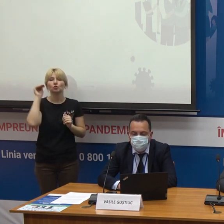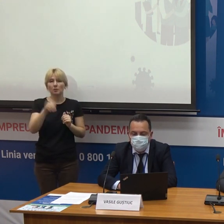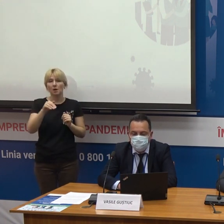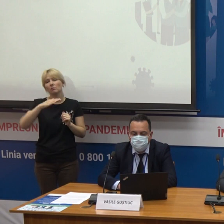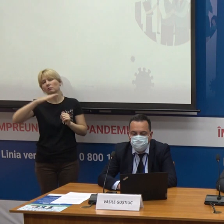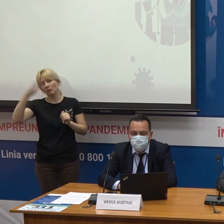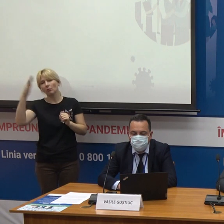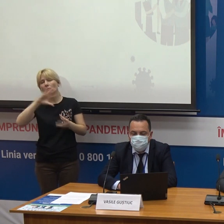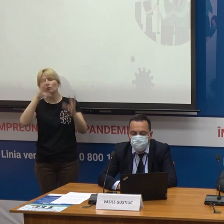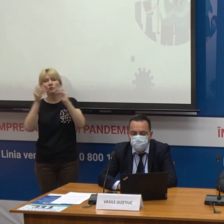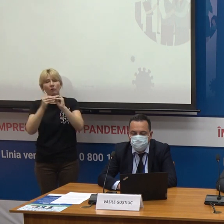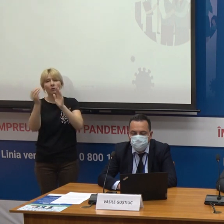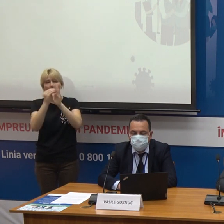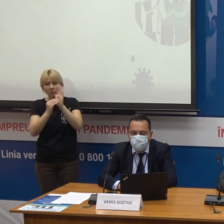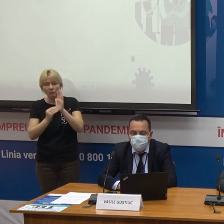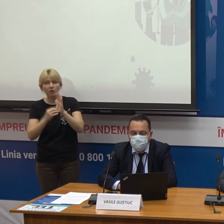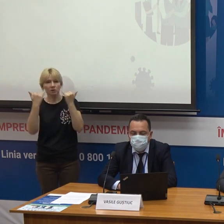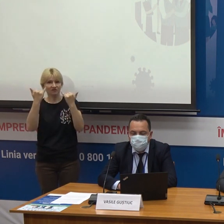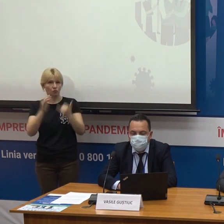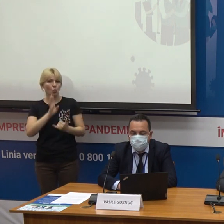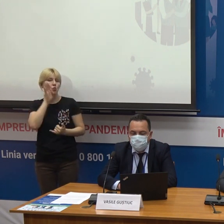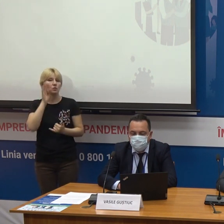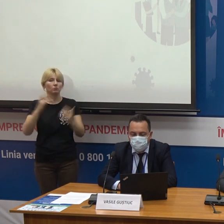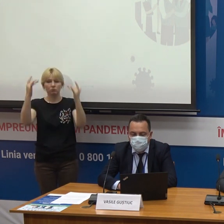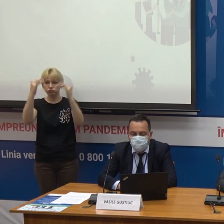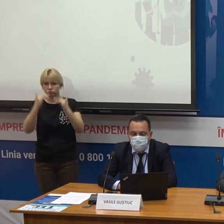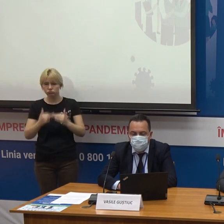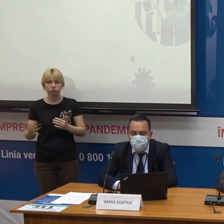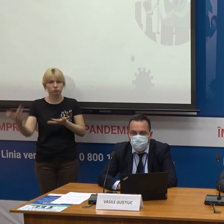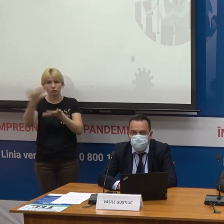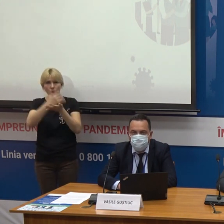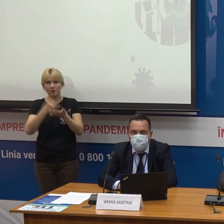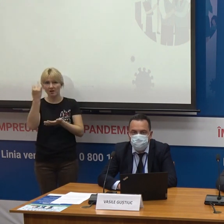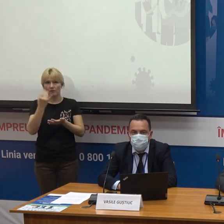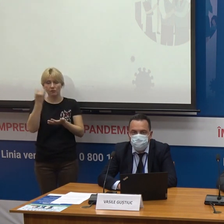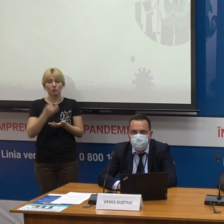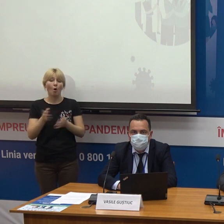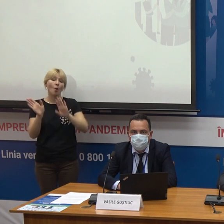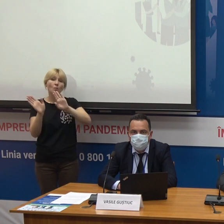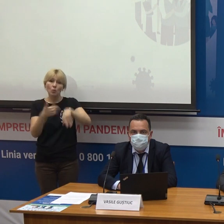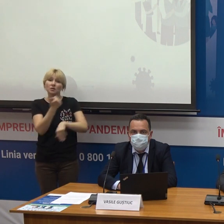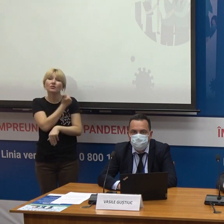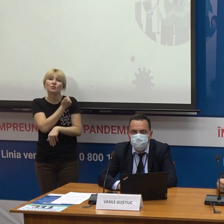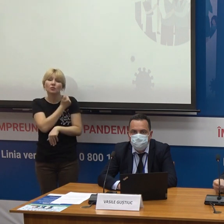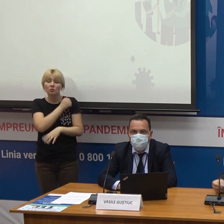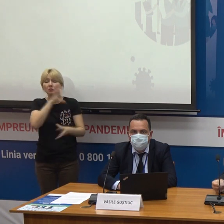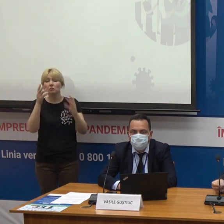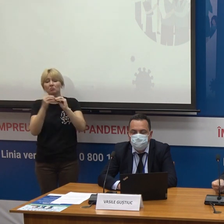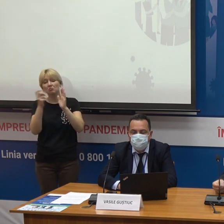895.963, datele actualizate astăzi dimineață. Deci proporția evenimentelor adverse post-imunizare a